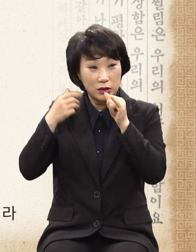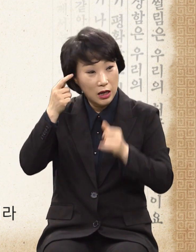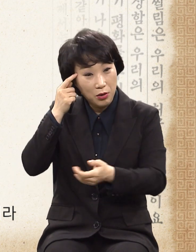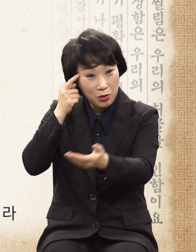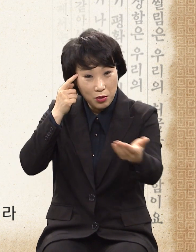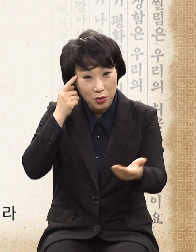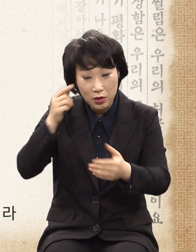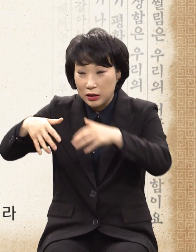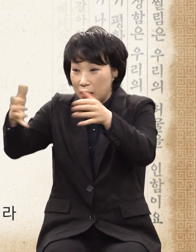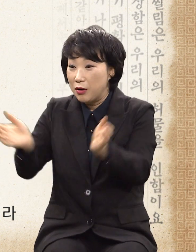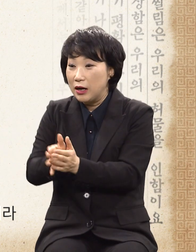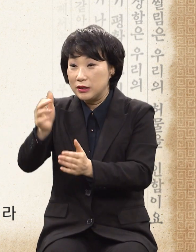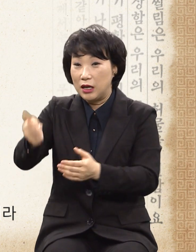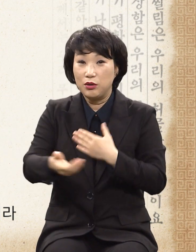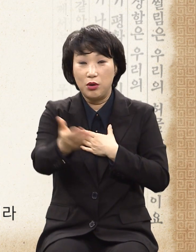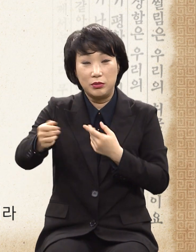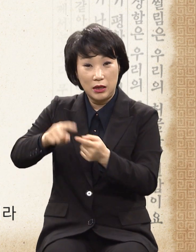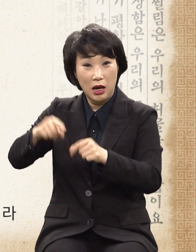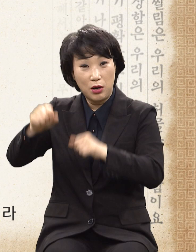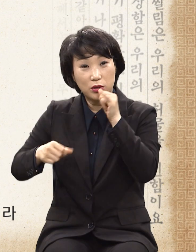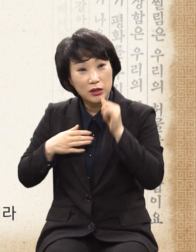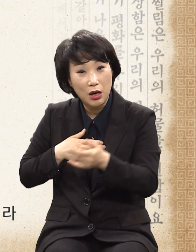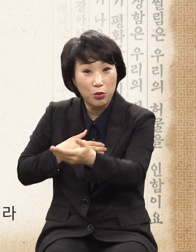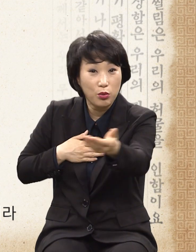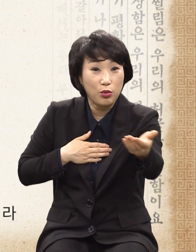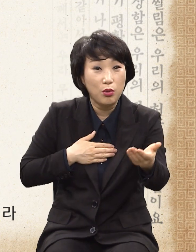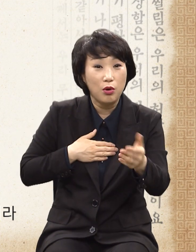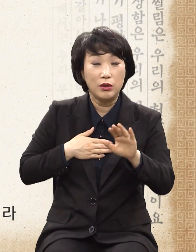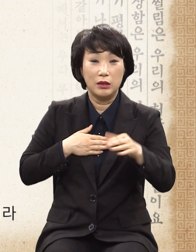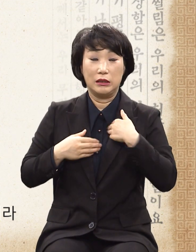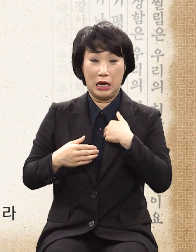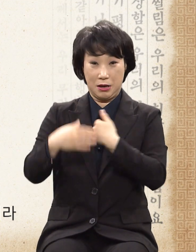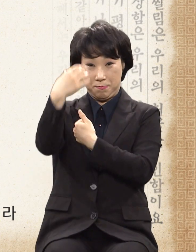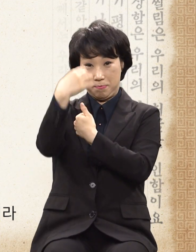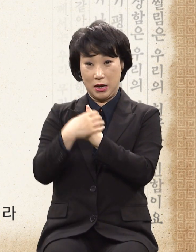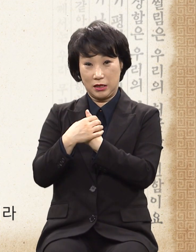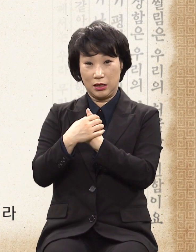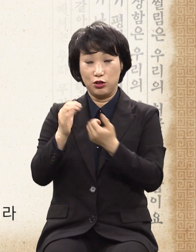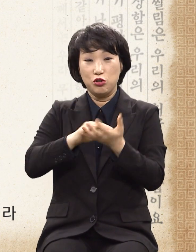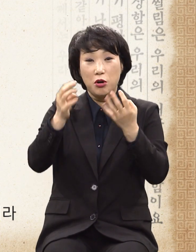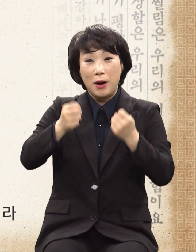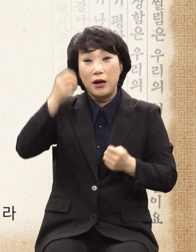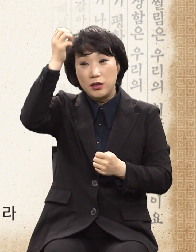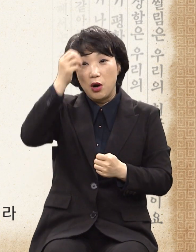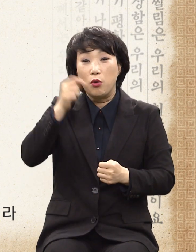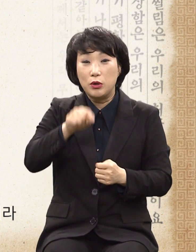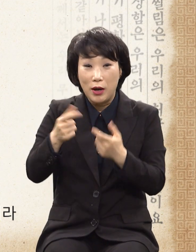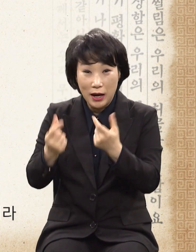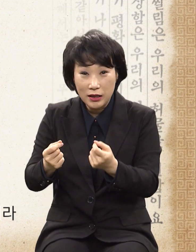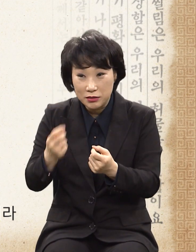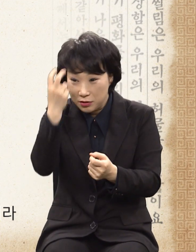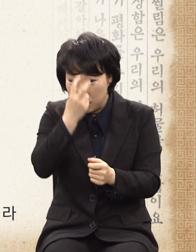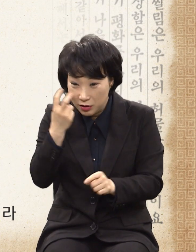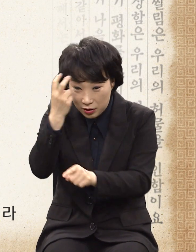기관장 그러셨나요? 응? 여러분 내게 맡긴 영혼 그렇게 보살폈나요?